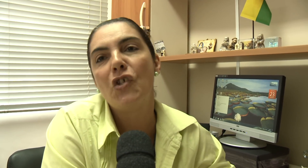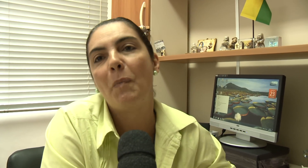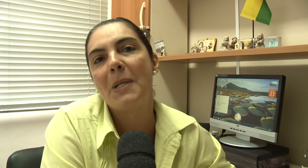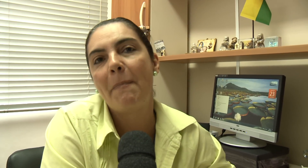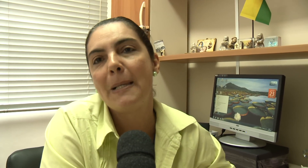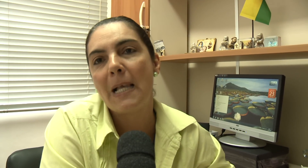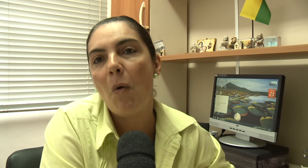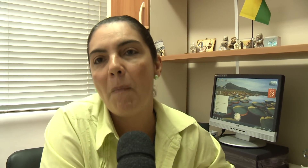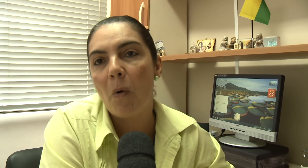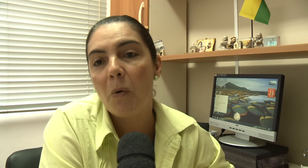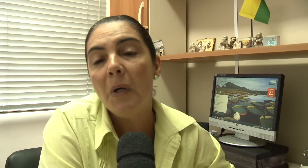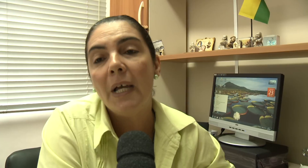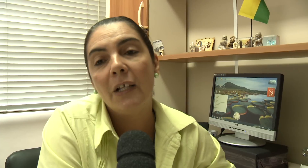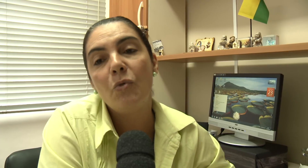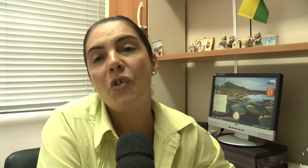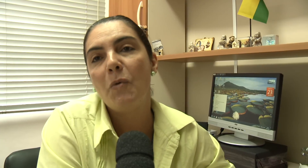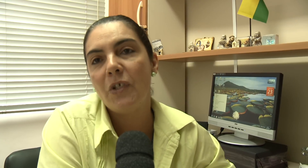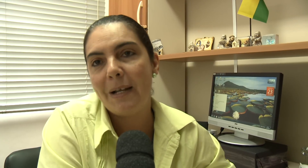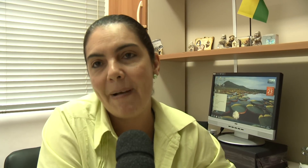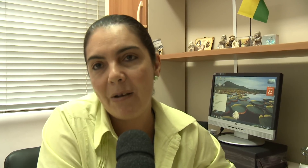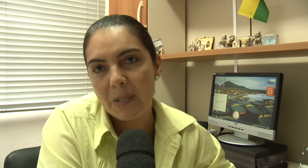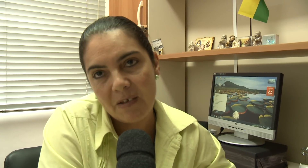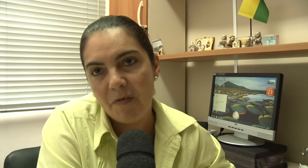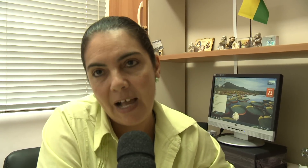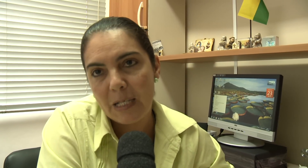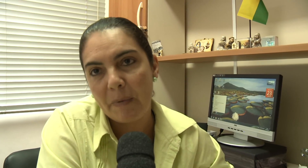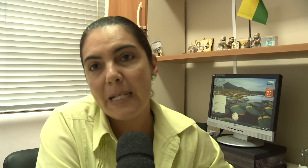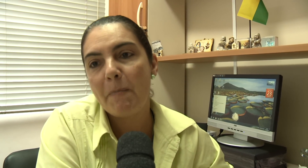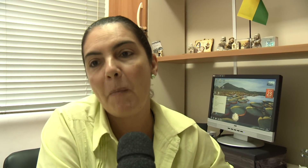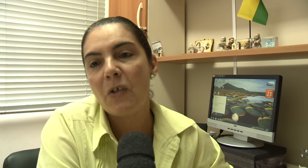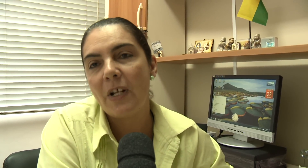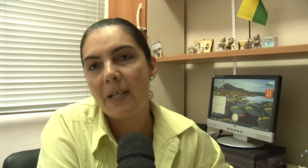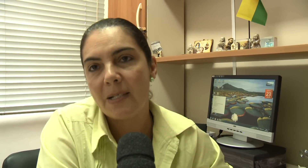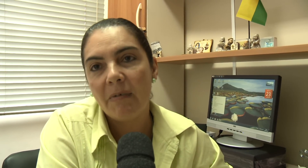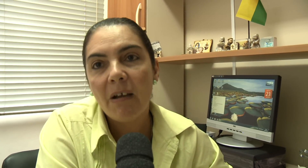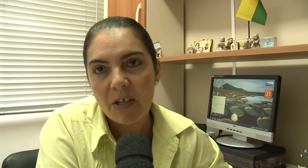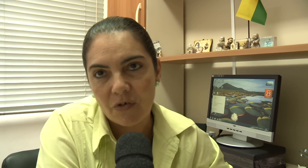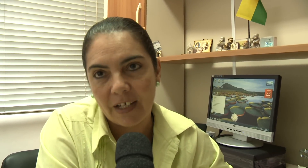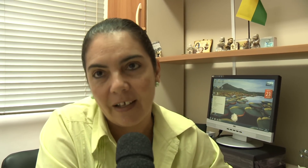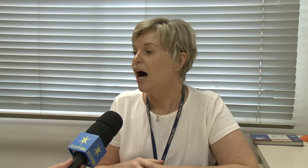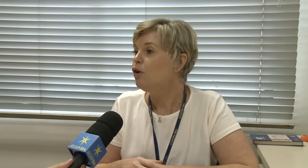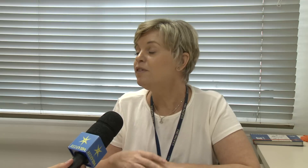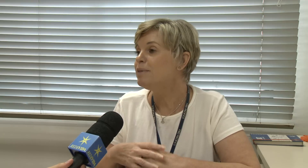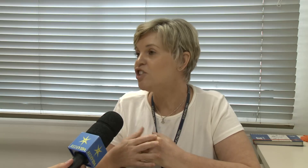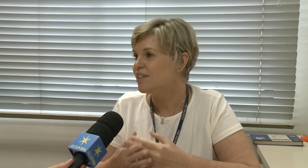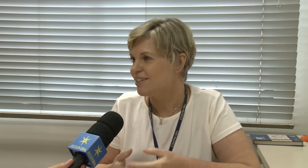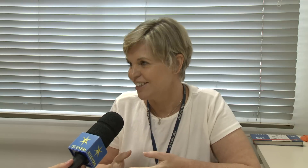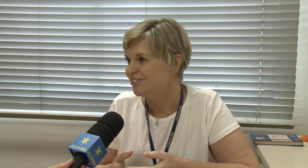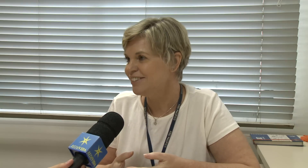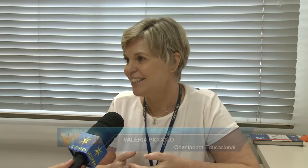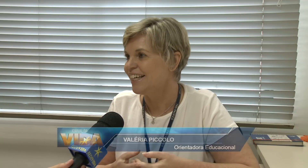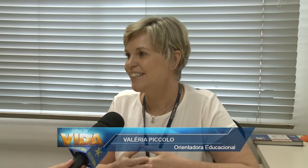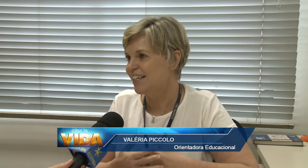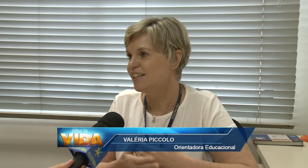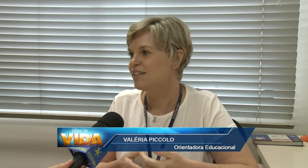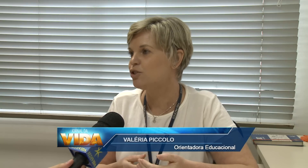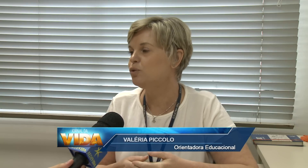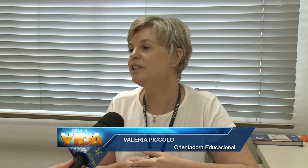gente possa passar um pouco do tipo de trabalho que se faz, principalmente na questão linguística. A alfabetização, né, da criança surda,